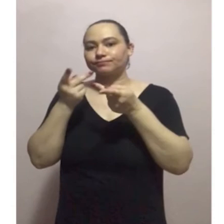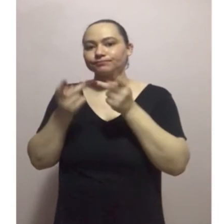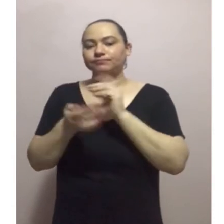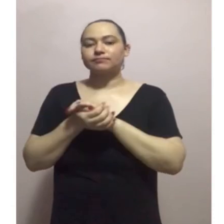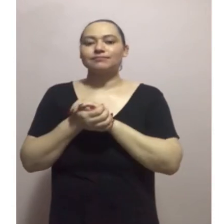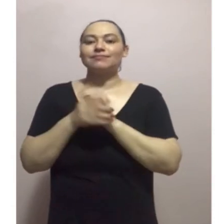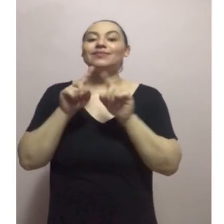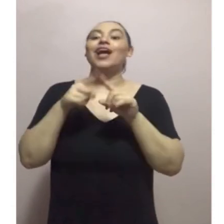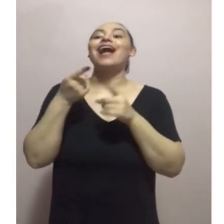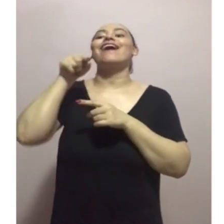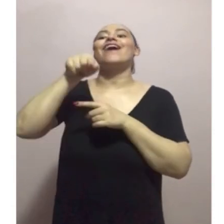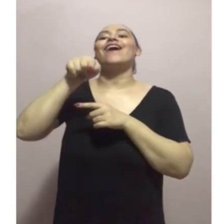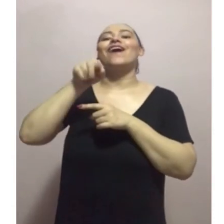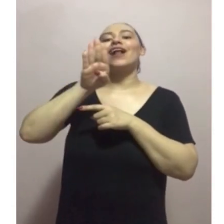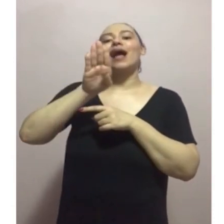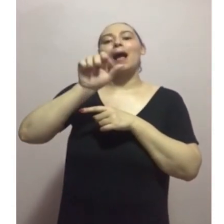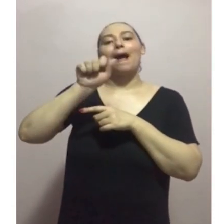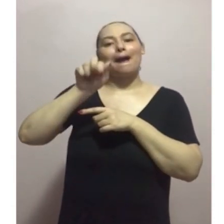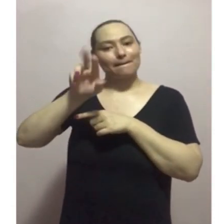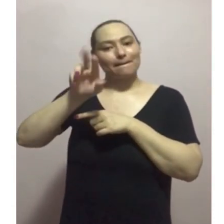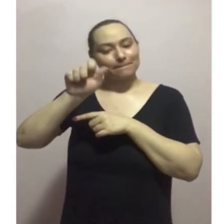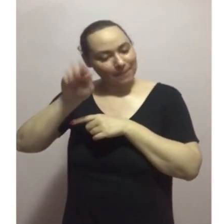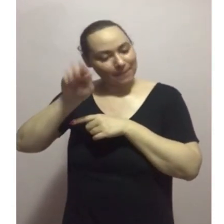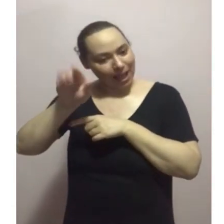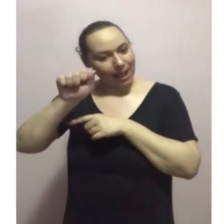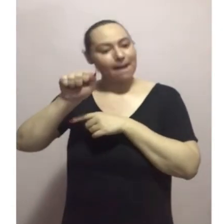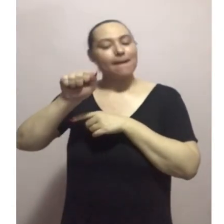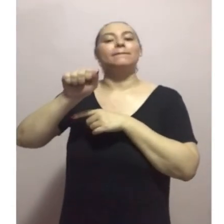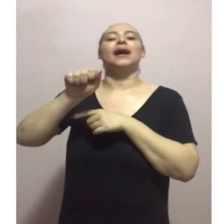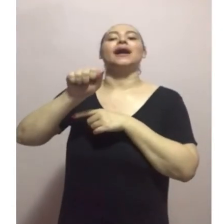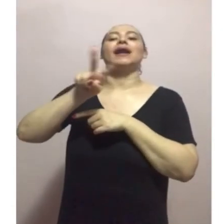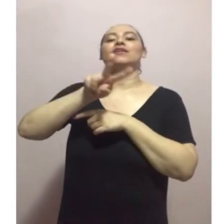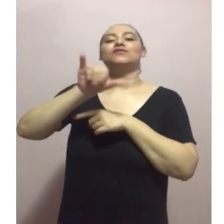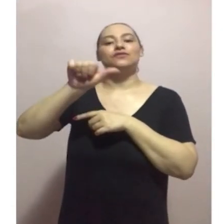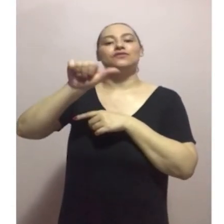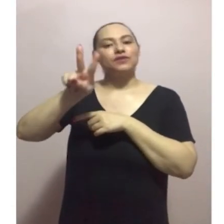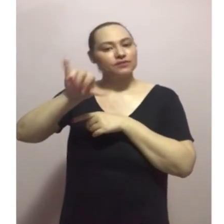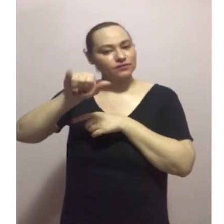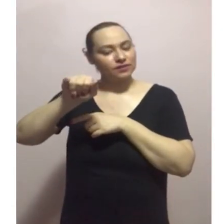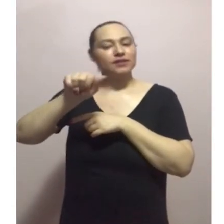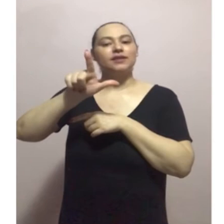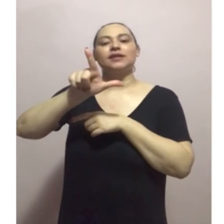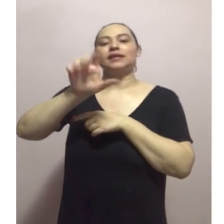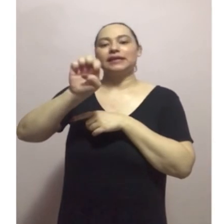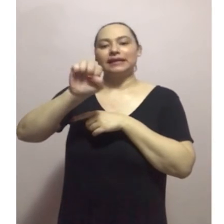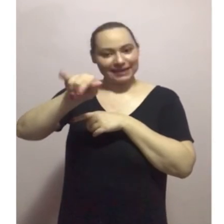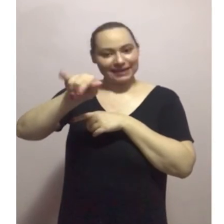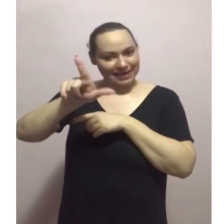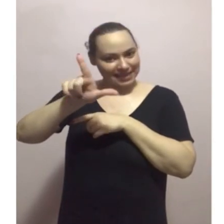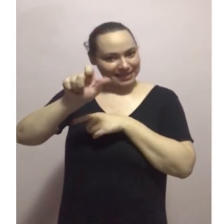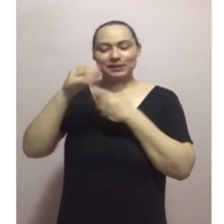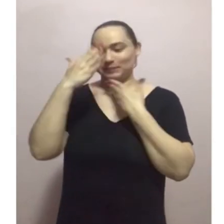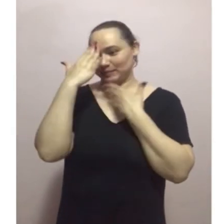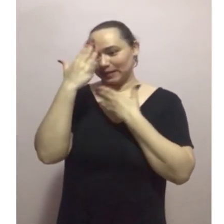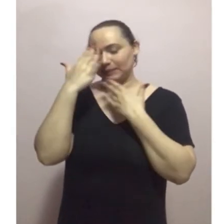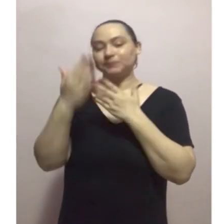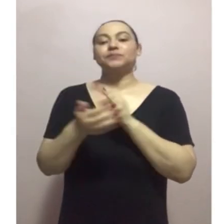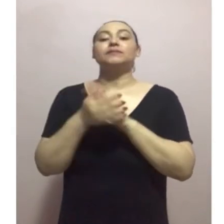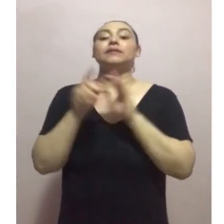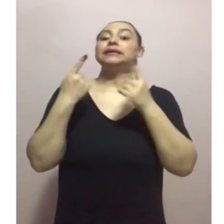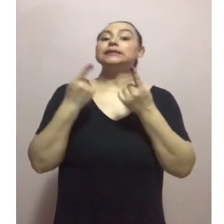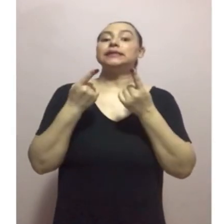Olha ela aí, nossa senhora, Bárbara e Leila e Vivi estão reunidas aí. nossa senhora, né? E